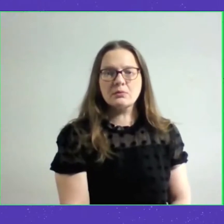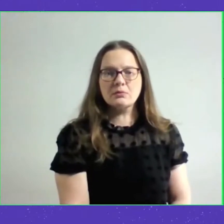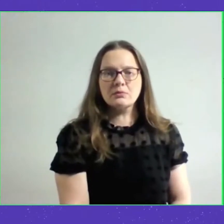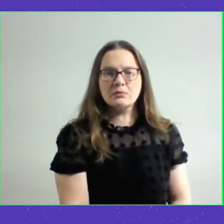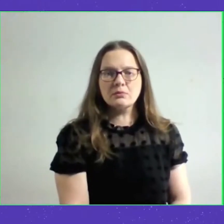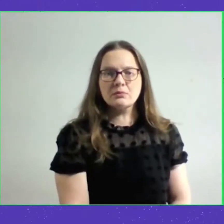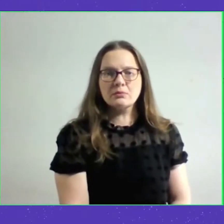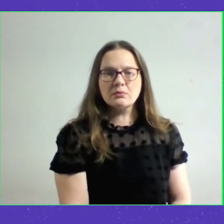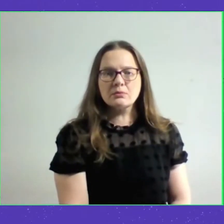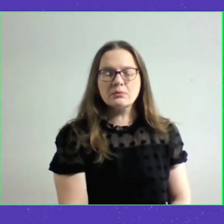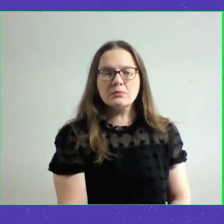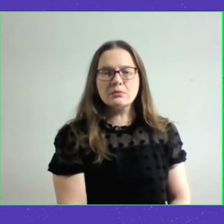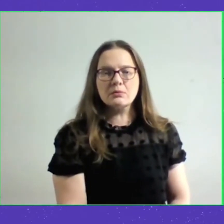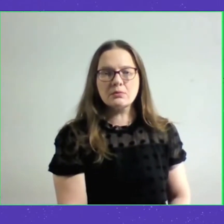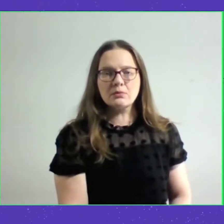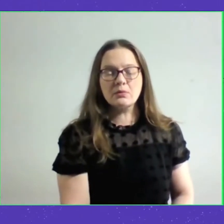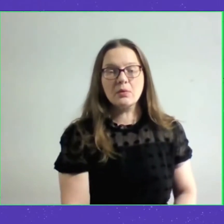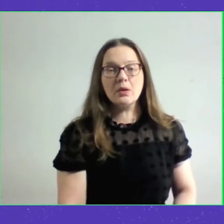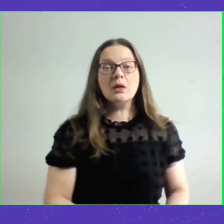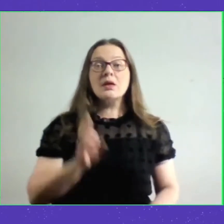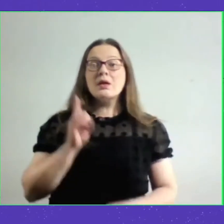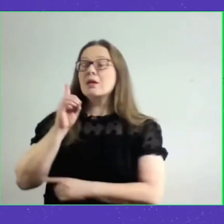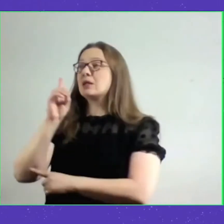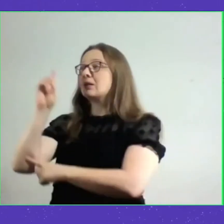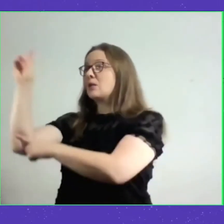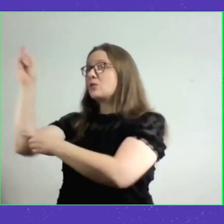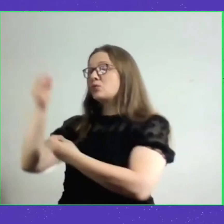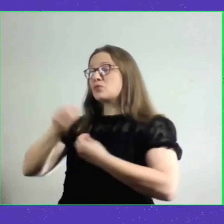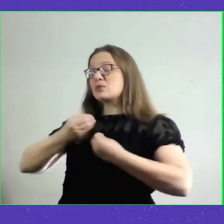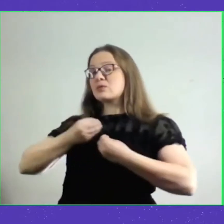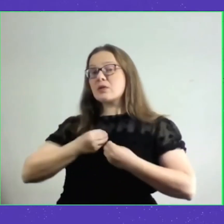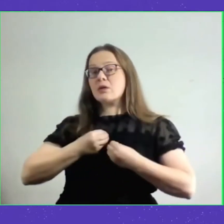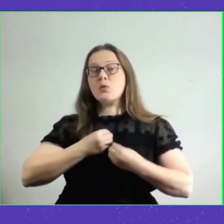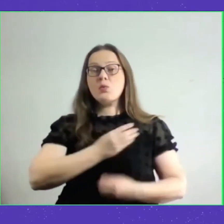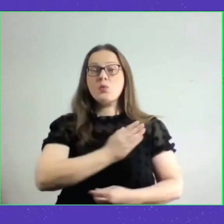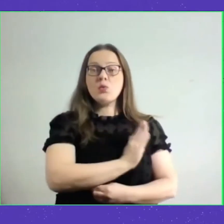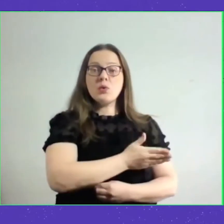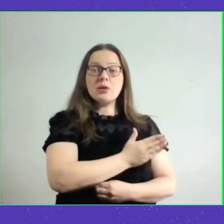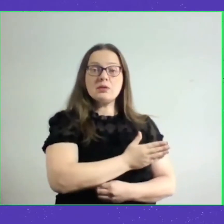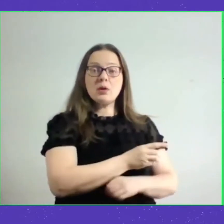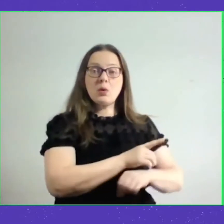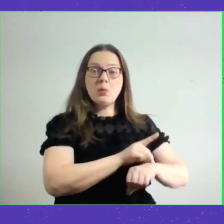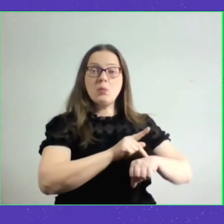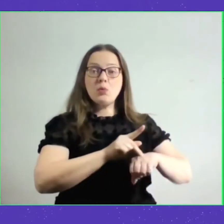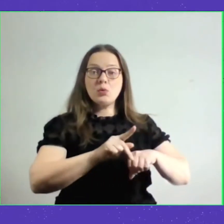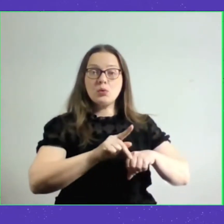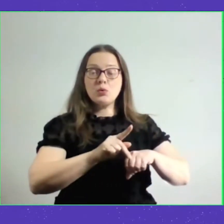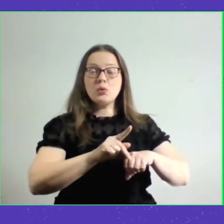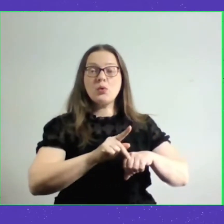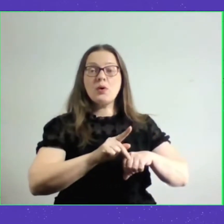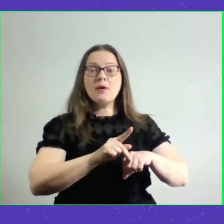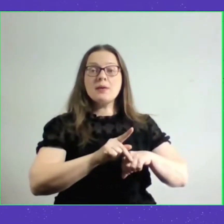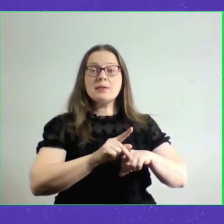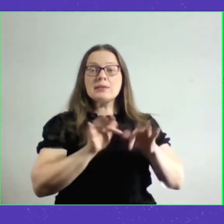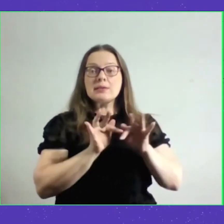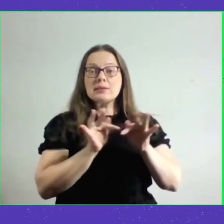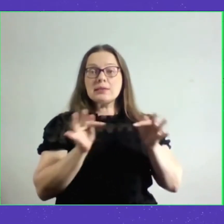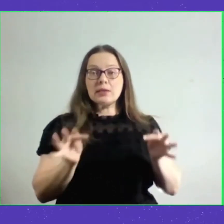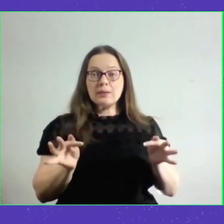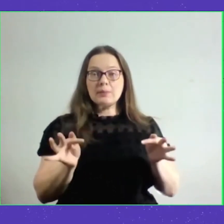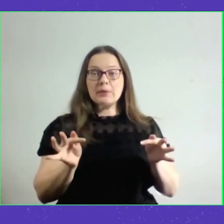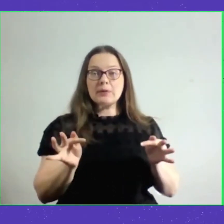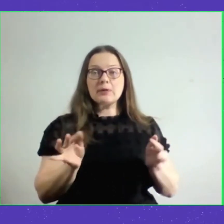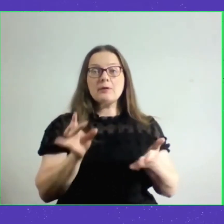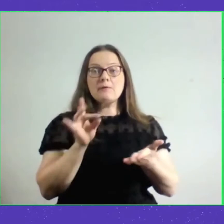e que o Senhor nos dê um coração puro. Muito bem. Esse coração puro aqui, se você for olhar para a sua